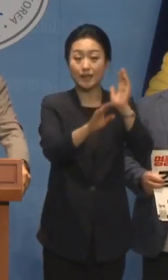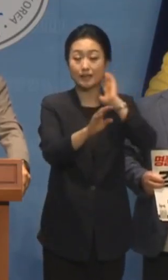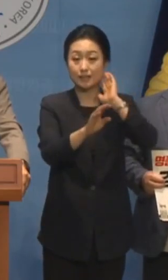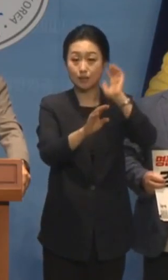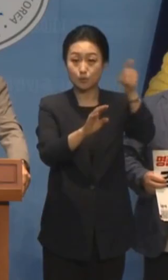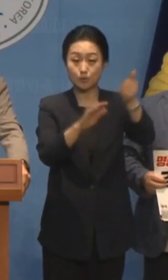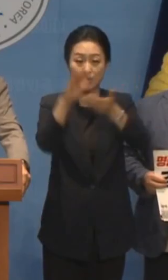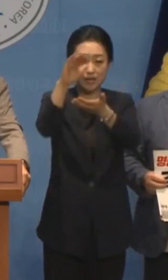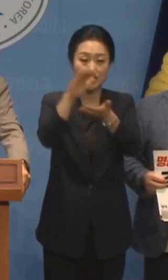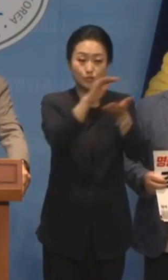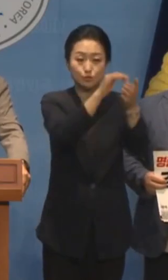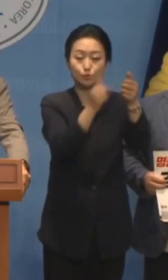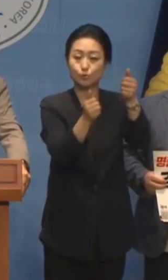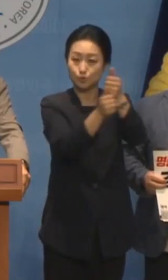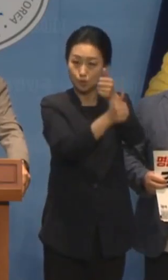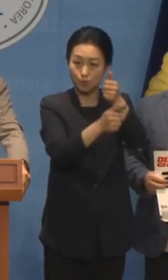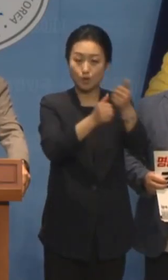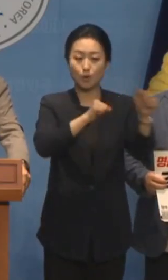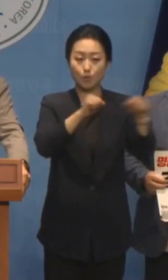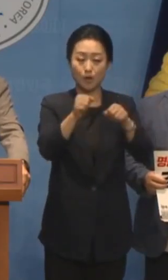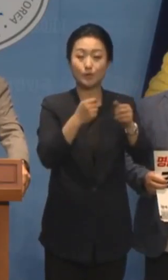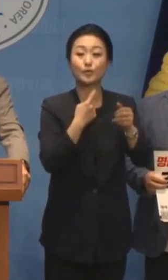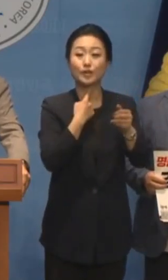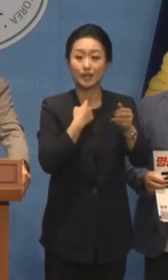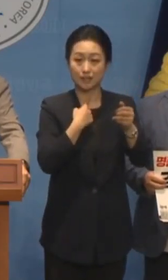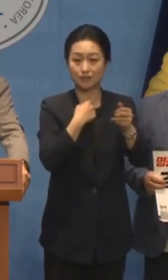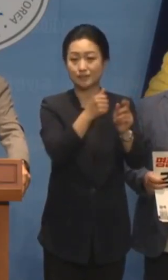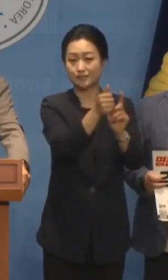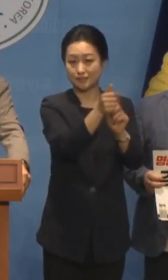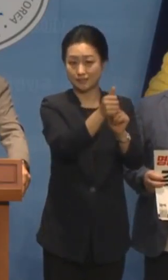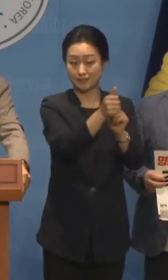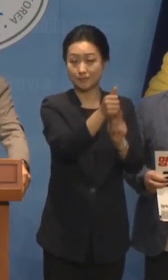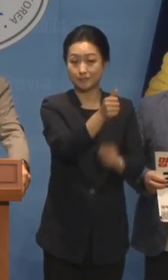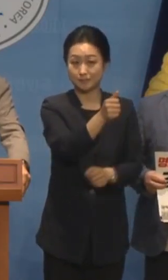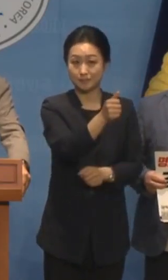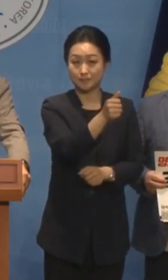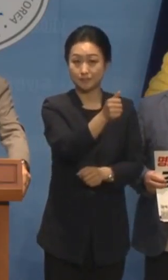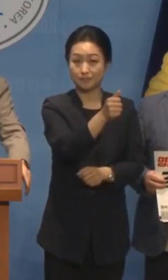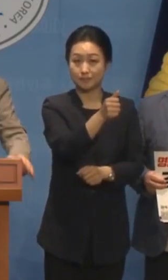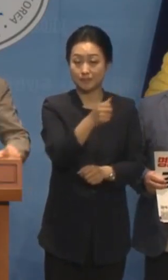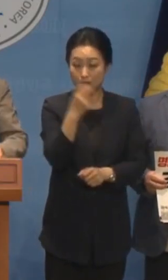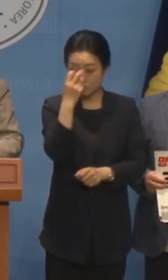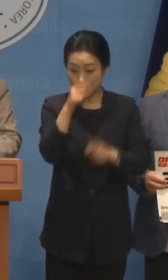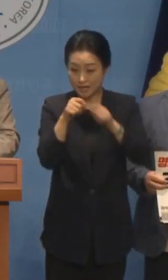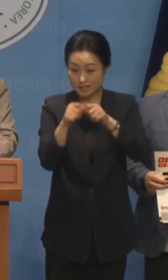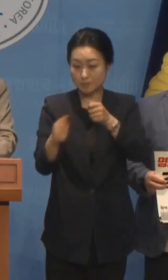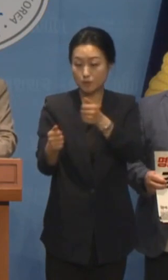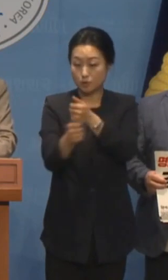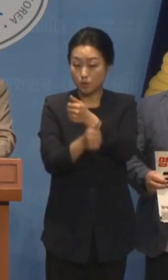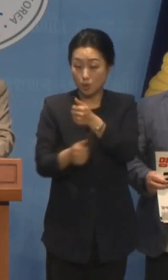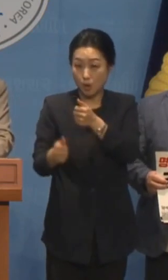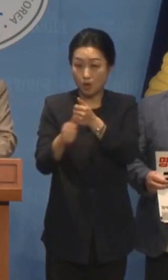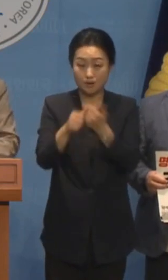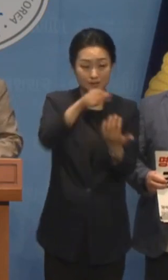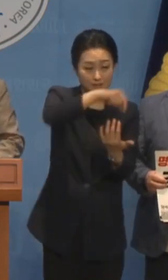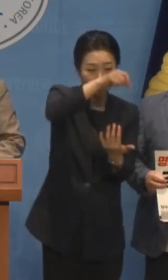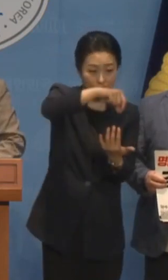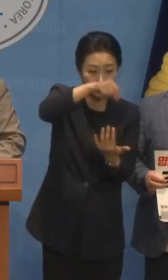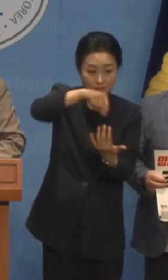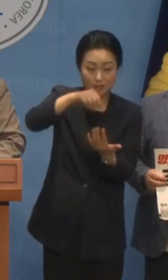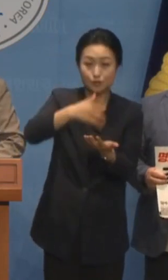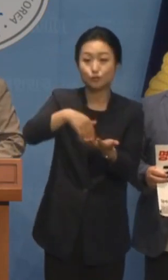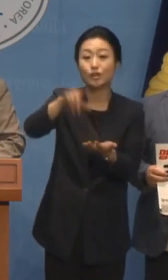대통령직 인수위에서 활동했던 인물입니다. 이런 사람이 수심위 위원들